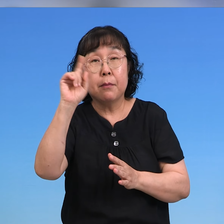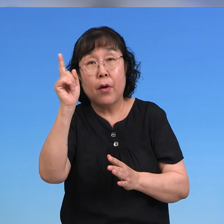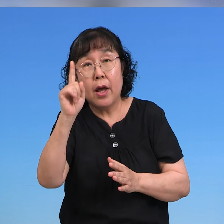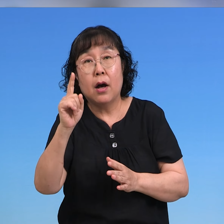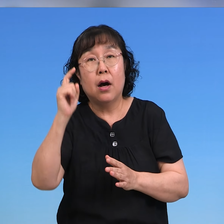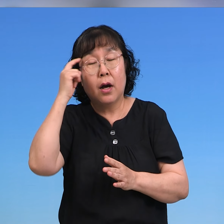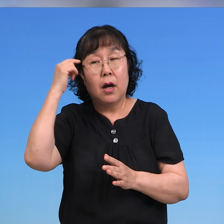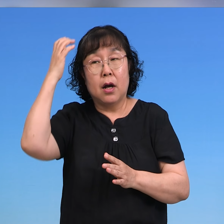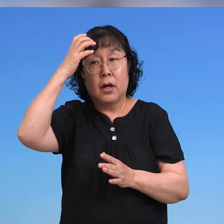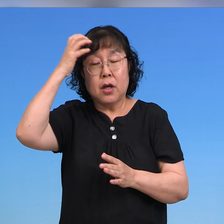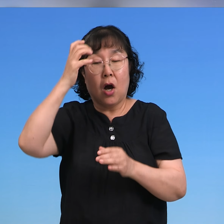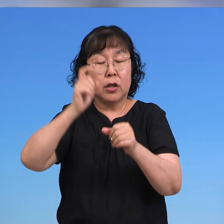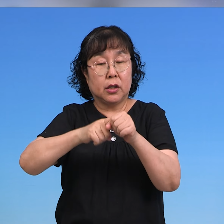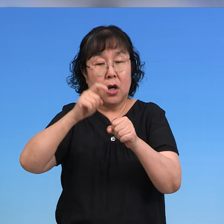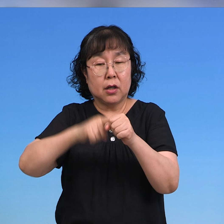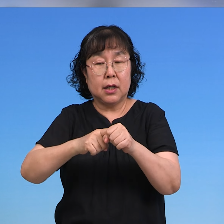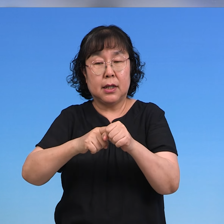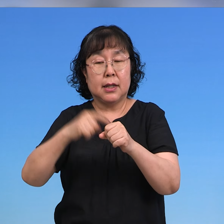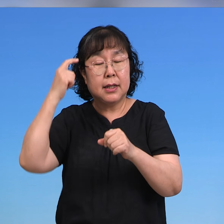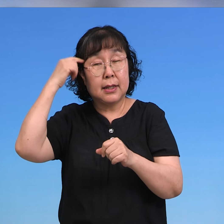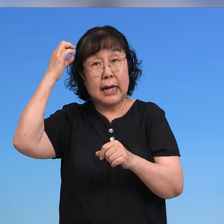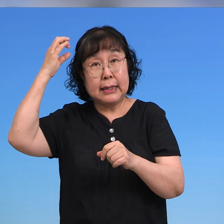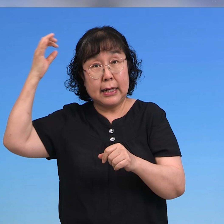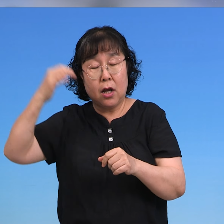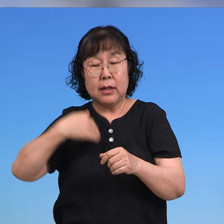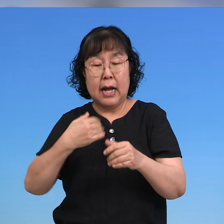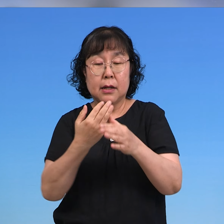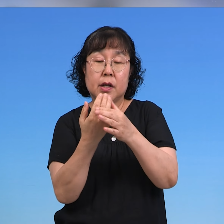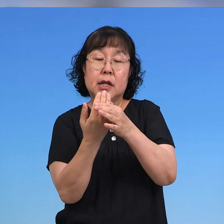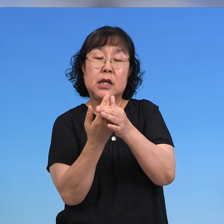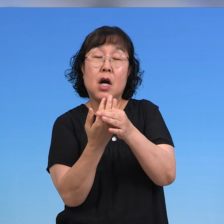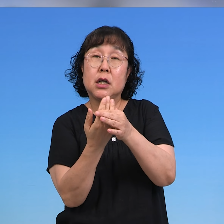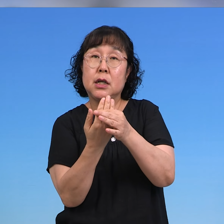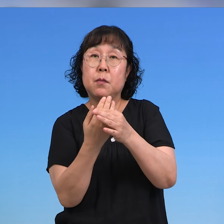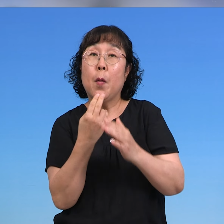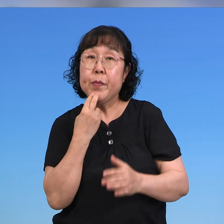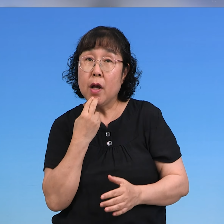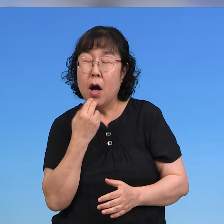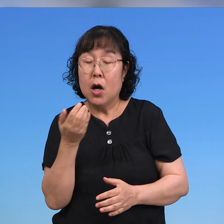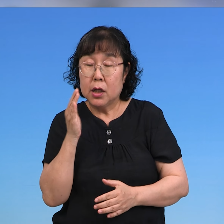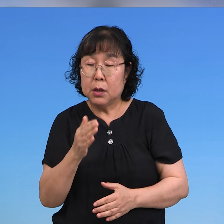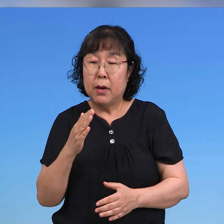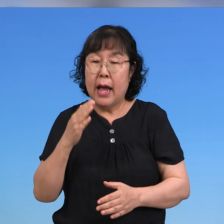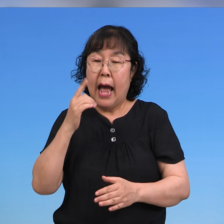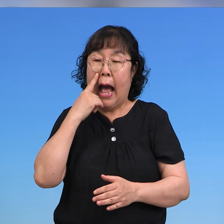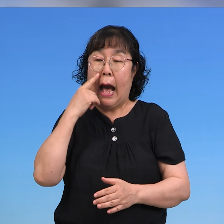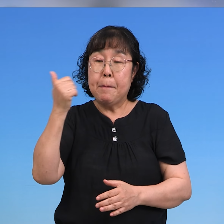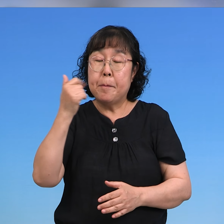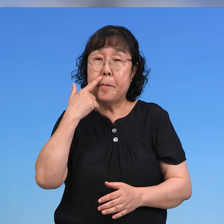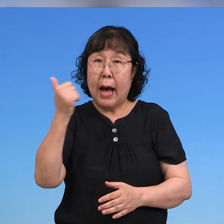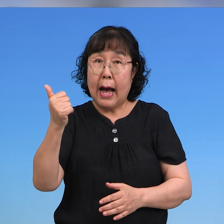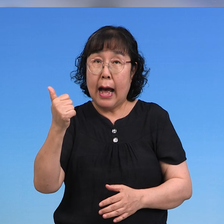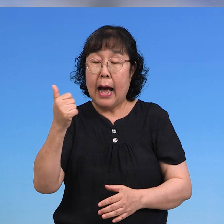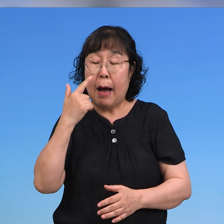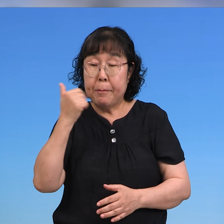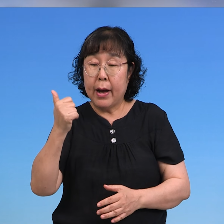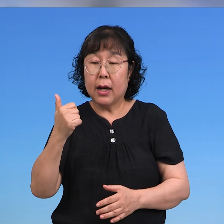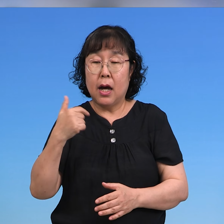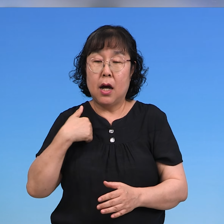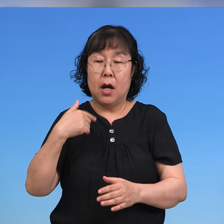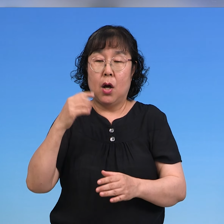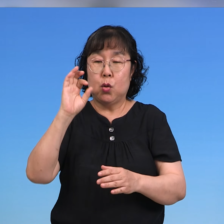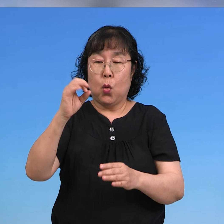상상력이에요. 내가 현금은 없지만 우리 아빠가 20만 원 송금해 주신다고 하면 우리 아빠는 약속을 지키시는